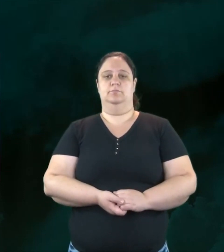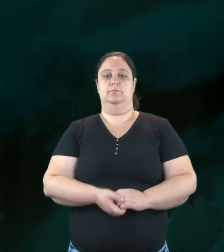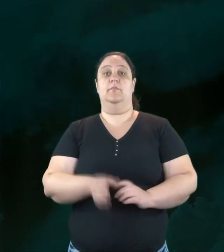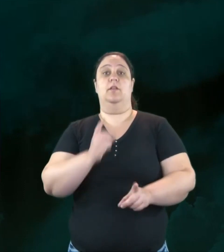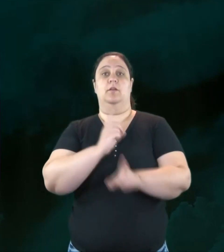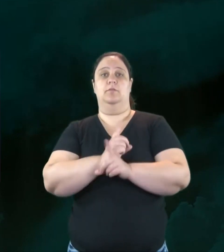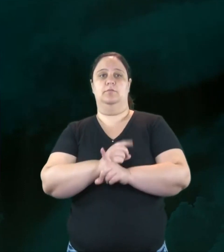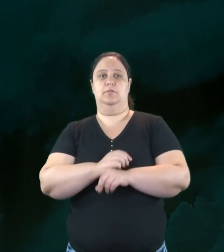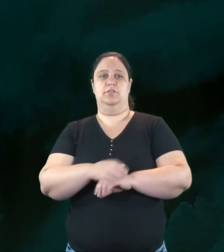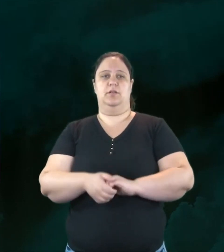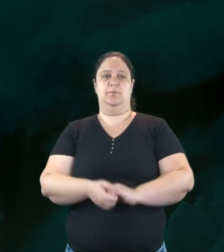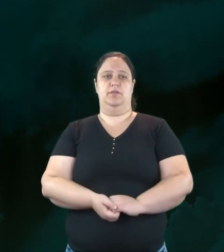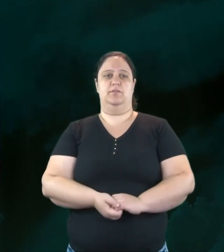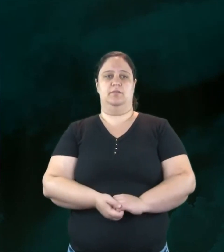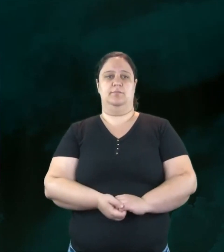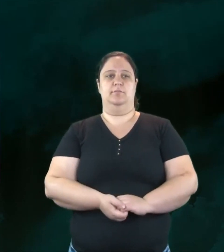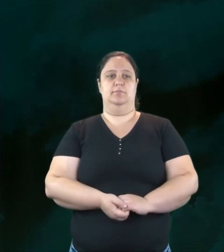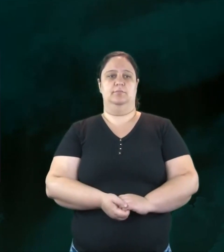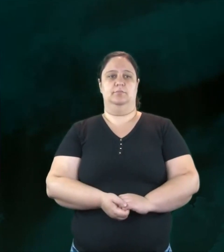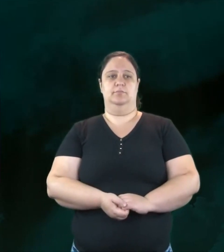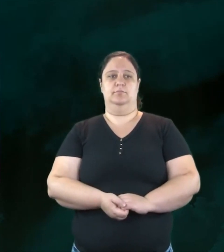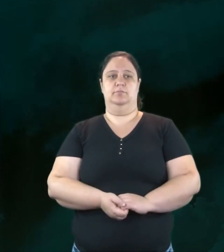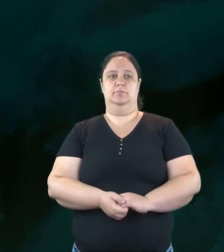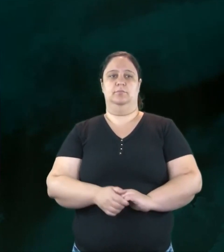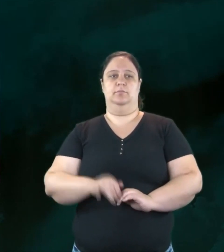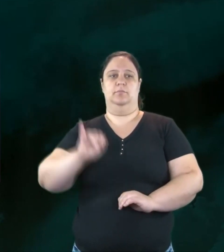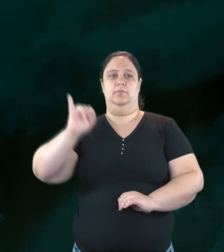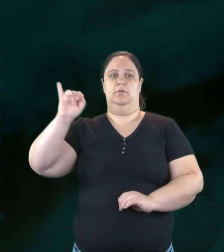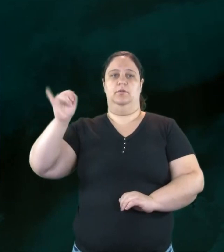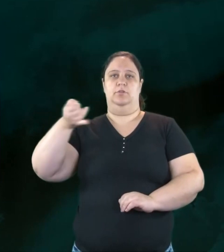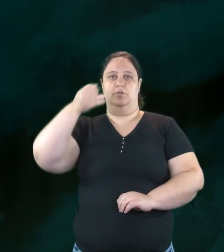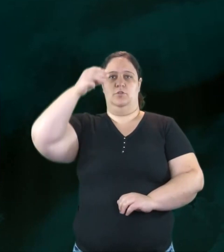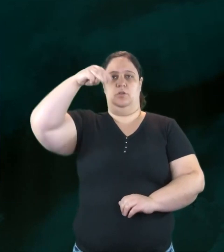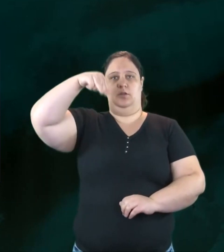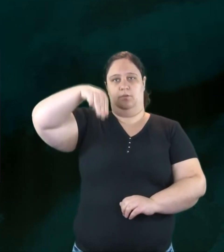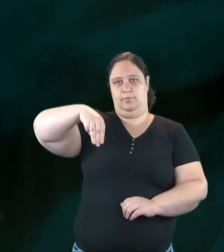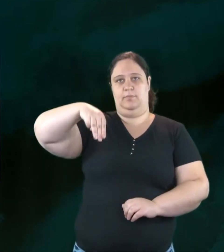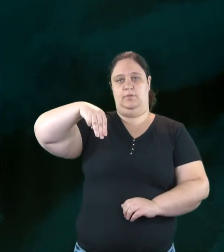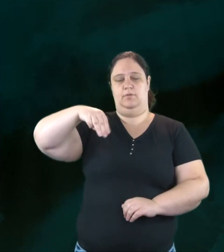Em Jeremias 7, 18,